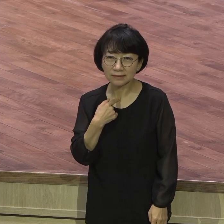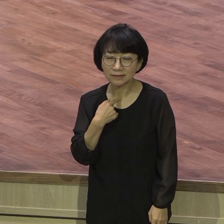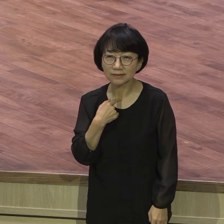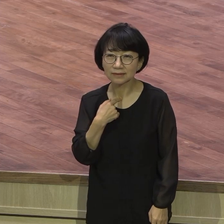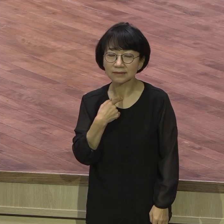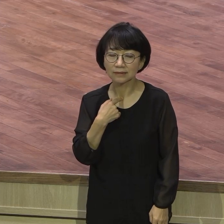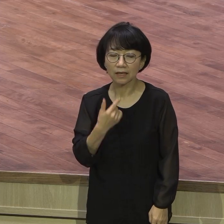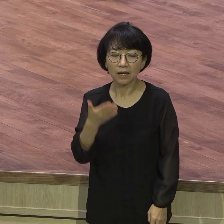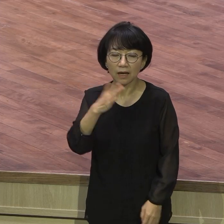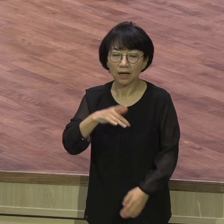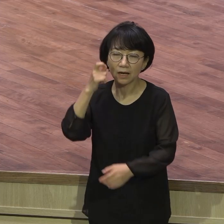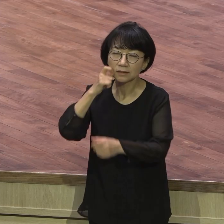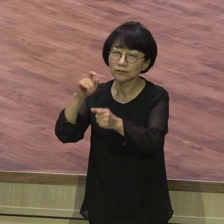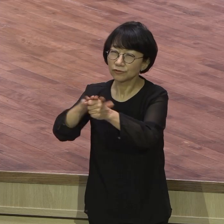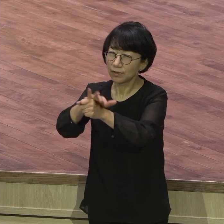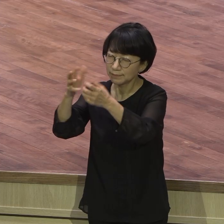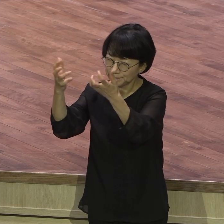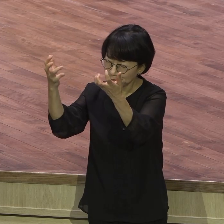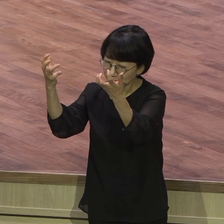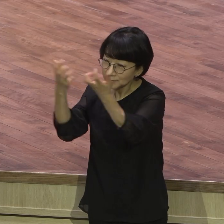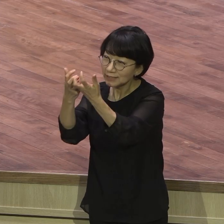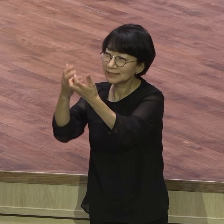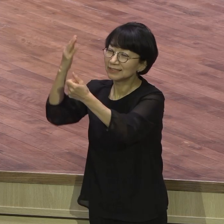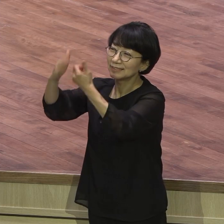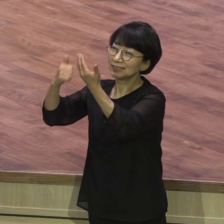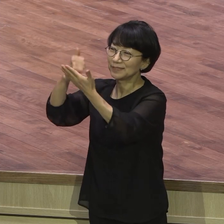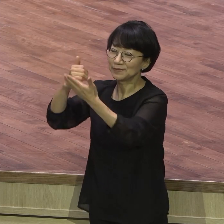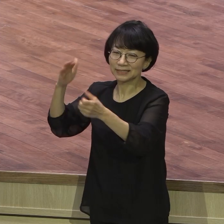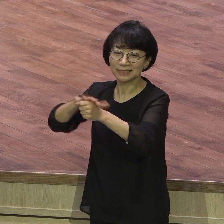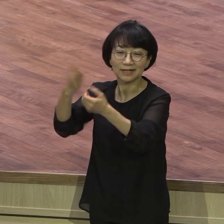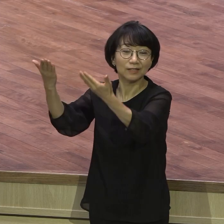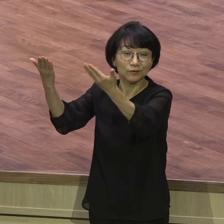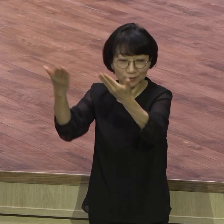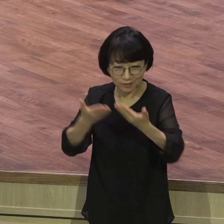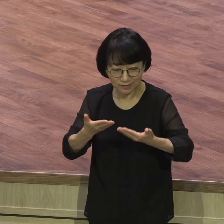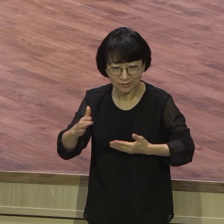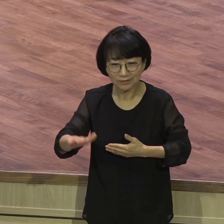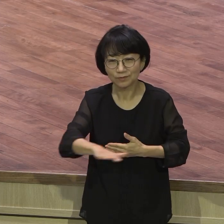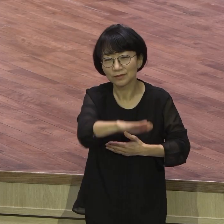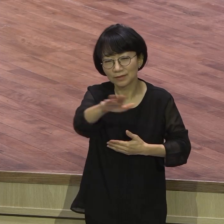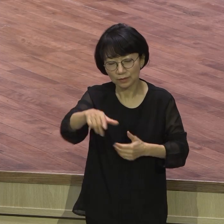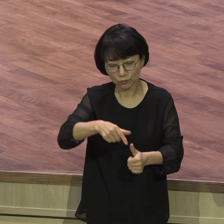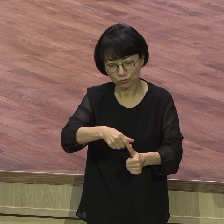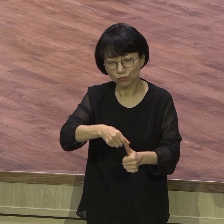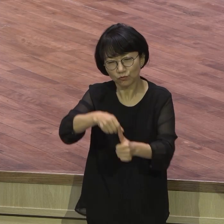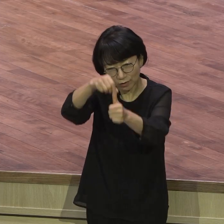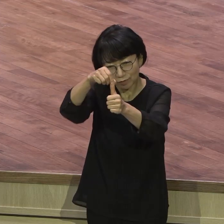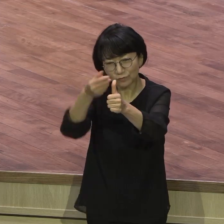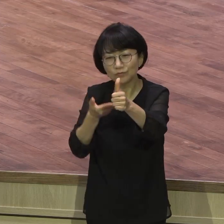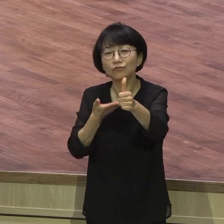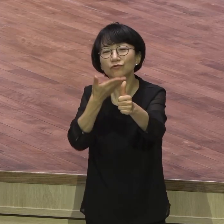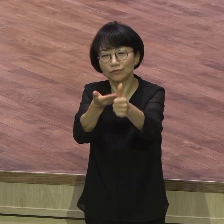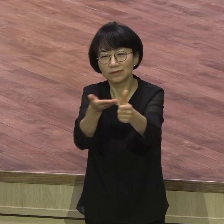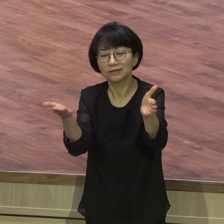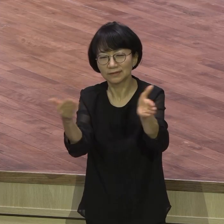그런데 극렬한 풍수한 하나님이 그 큰 사랑으로 인해가지고 우리를 어떻게 해요? 구원해 주셨어요.